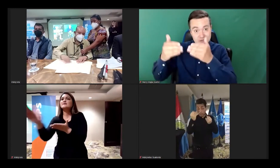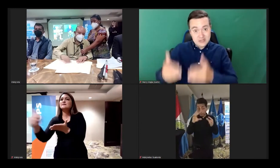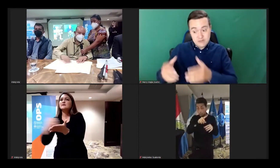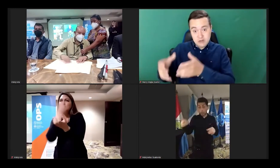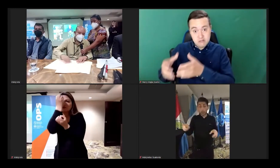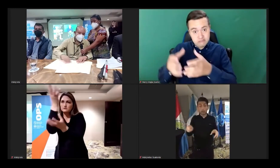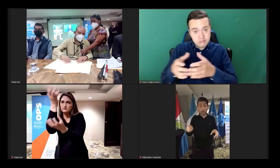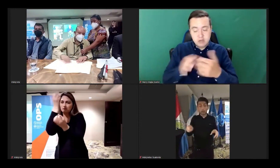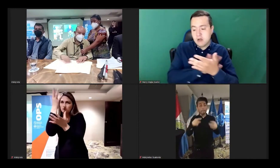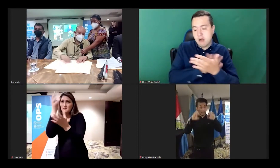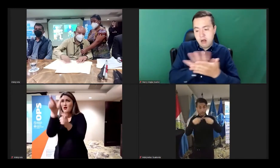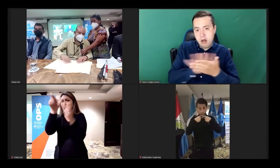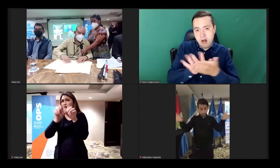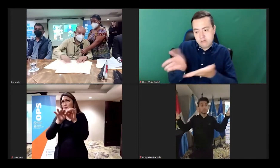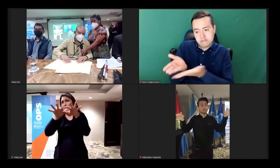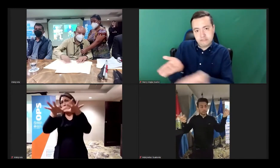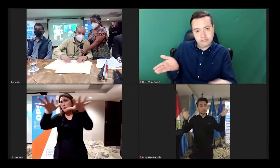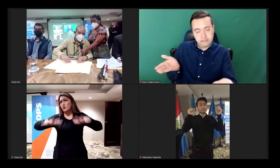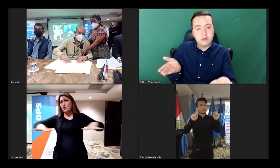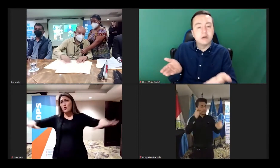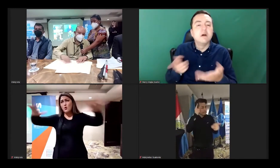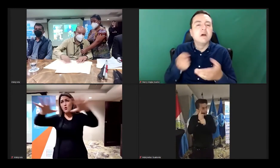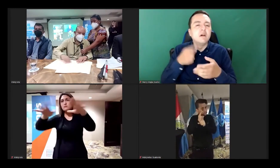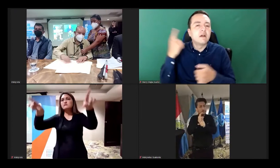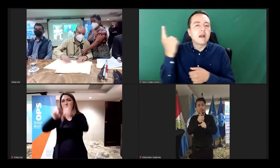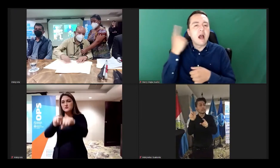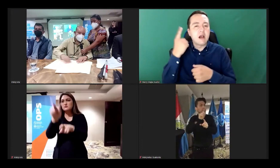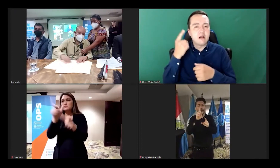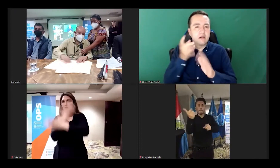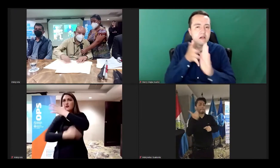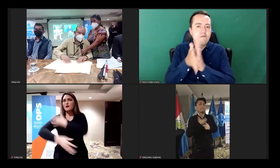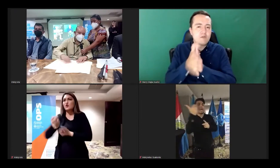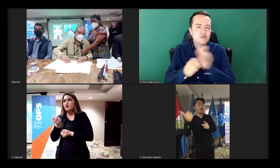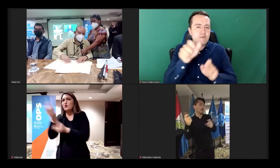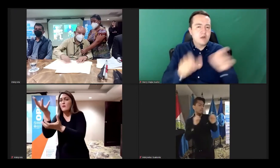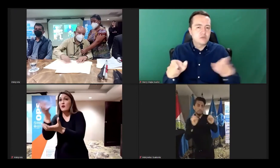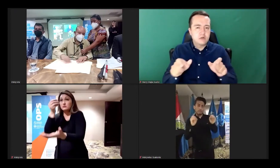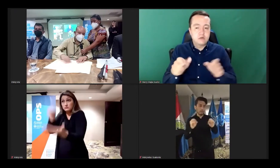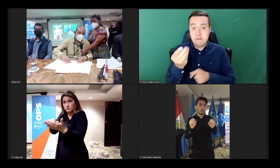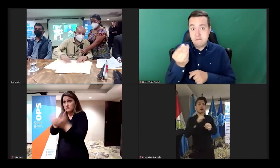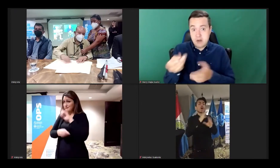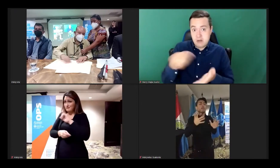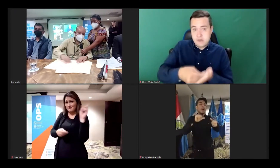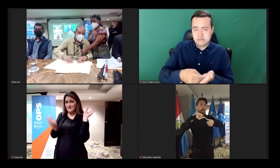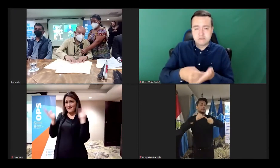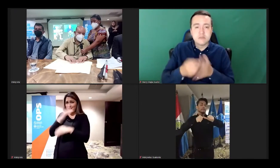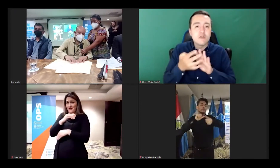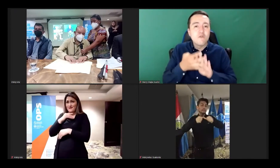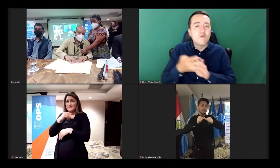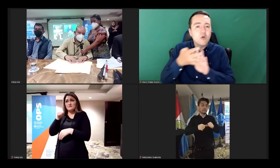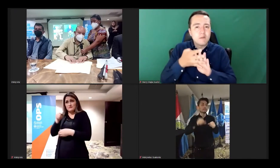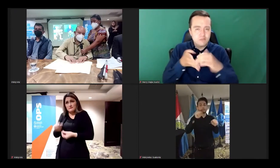público en general de manera oportuna y sin costo adicional en formato accesible y con